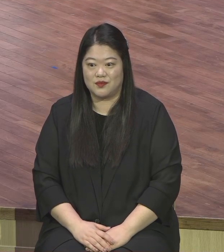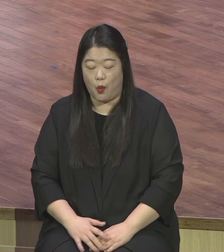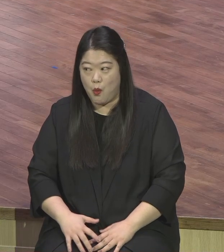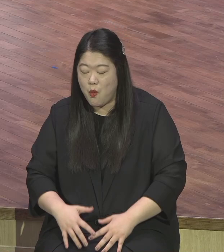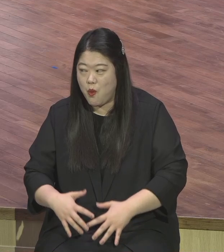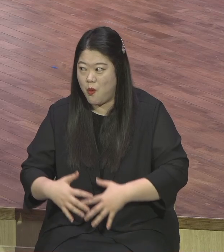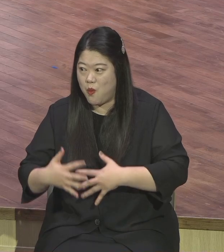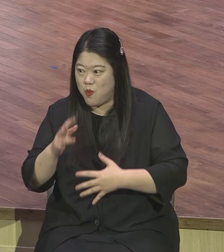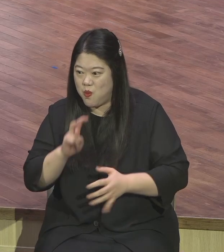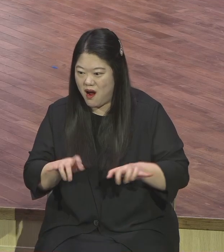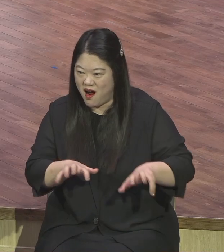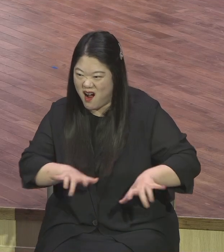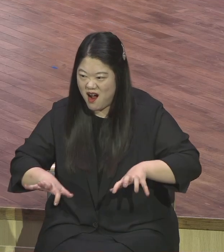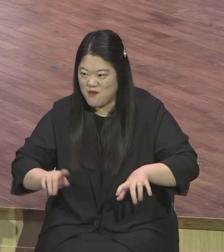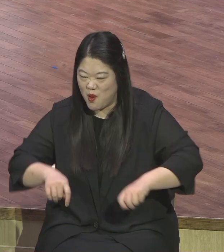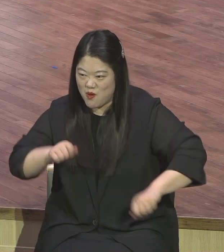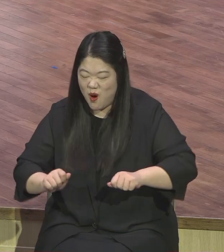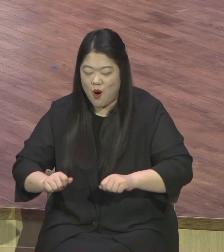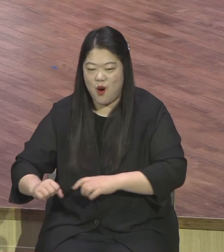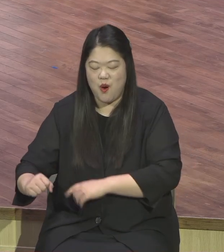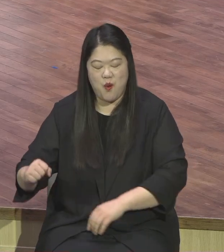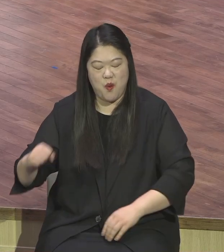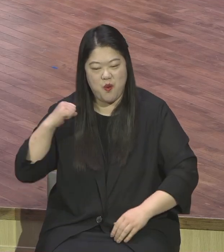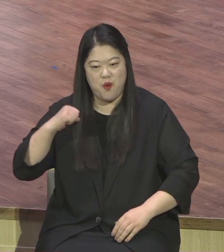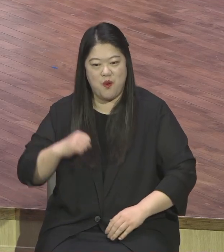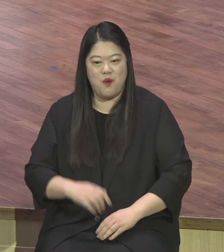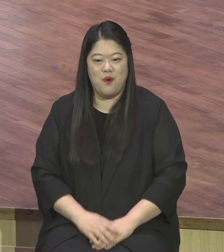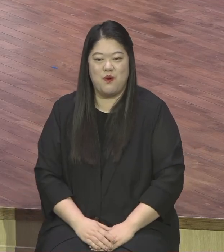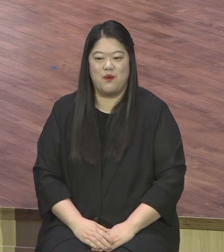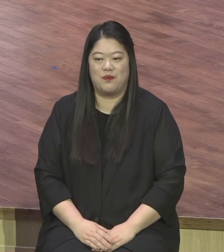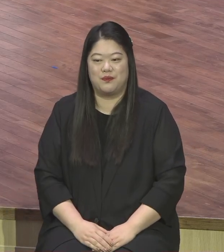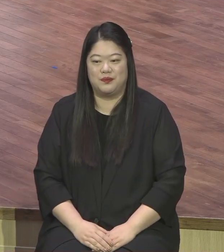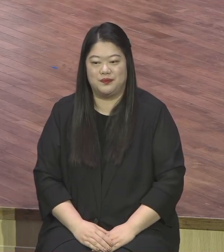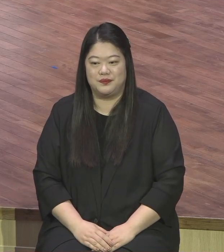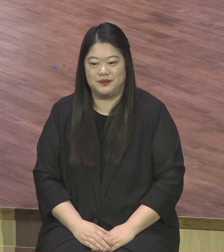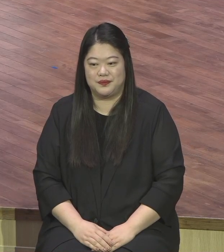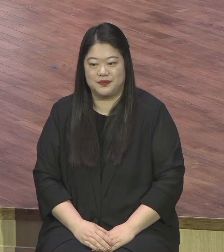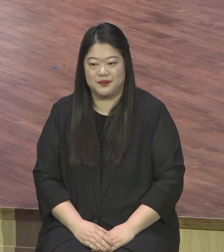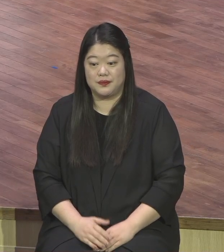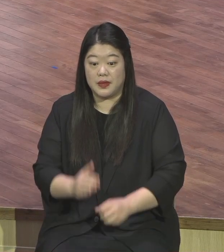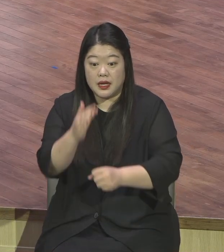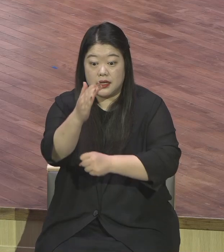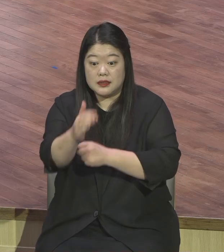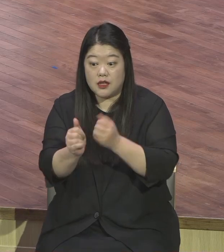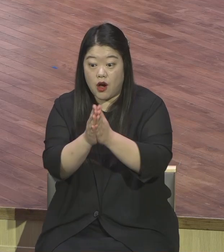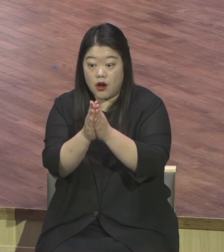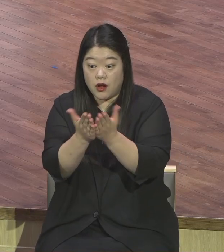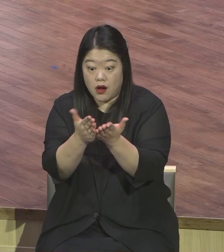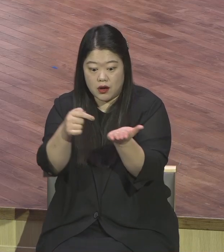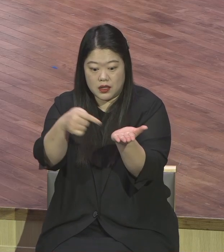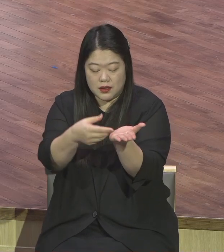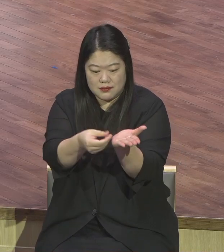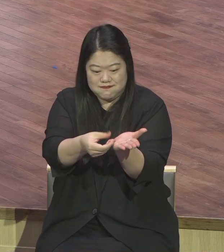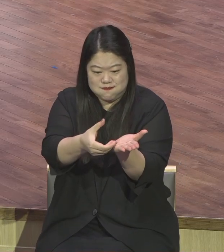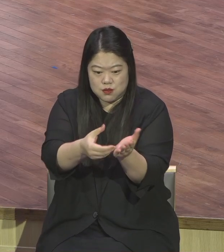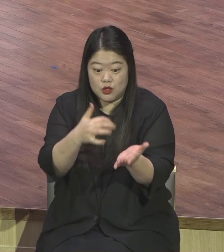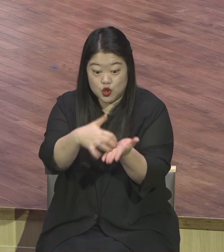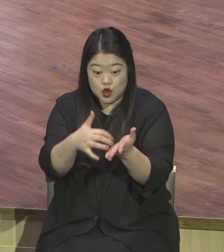힘있는 찬양 감사드립니다. 성경 66권은 우리에게 뭐라고